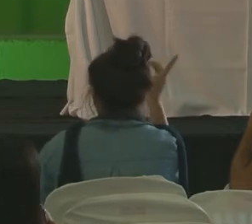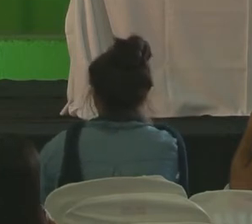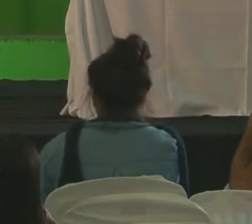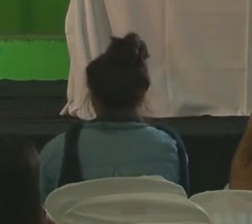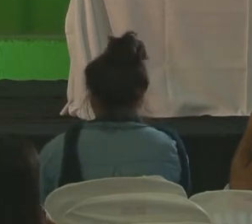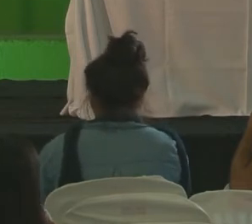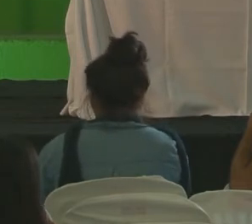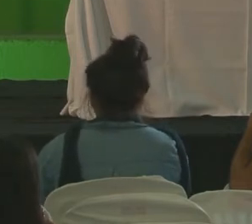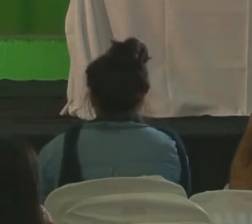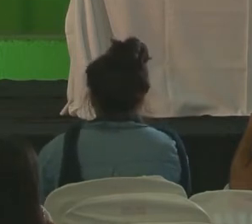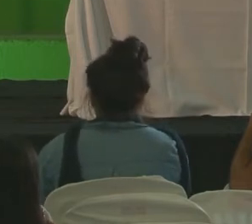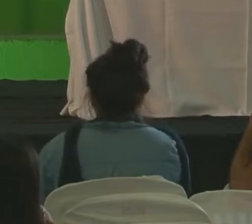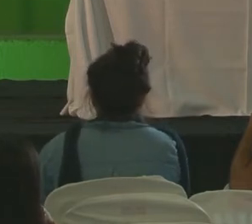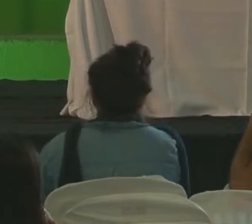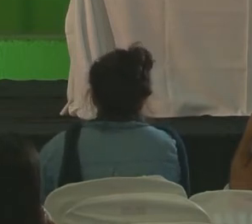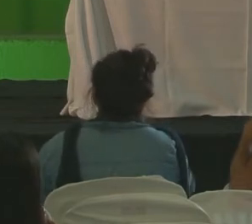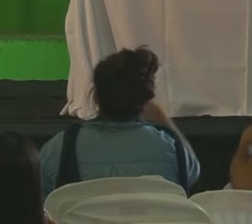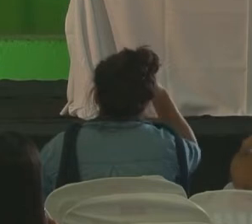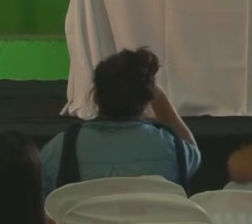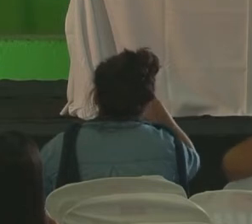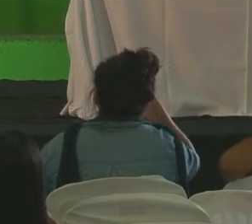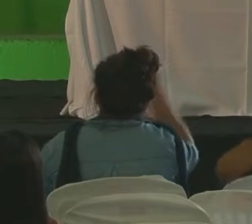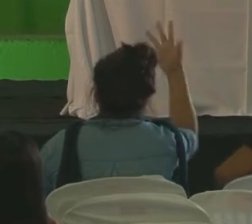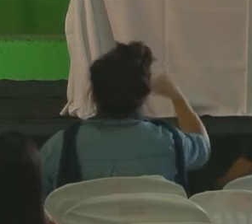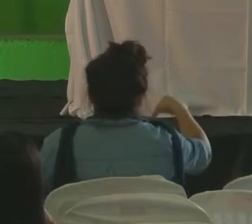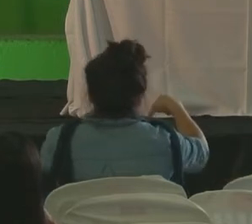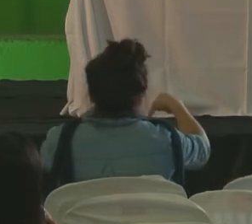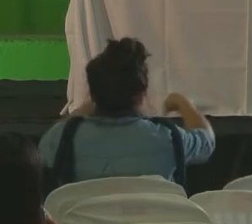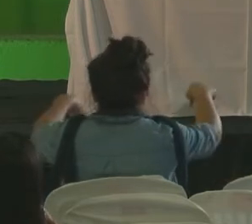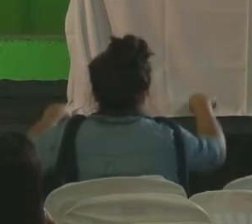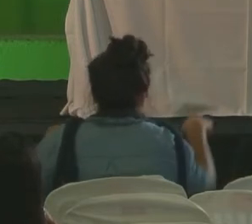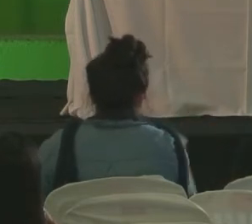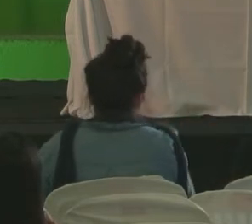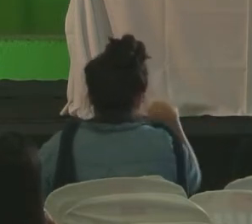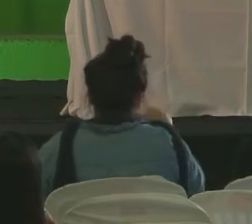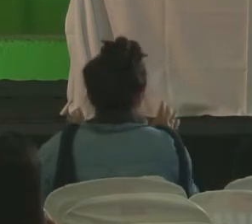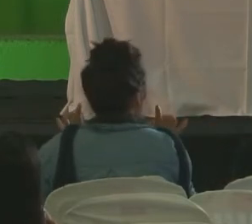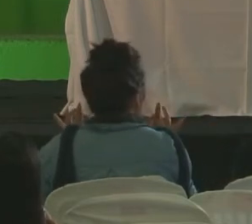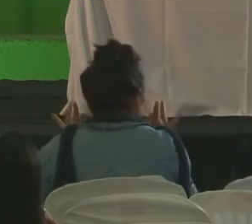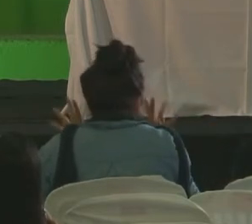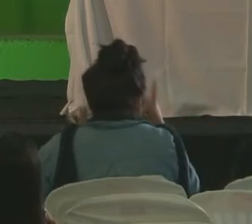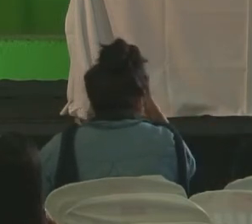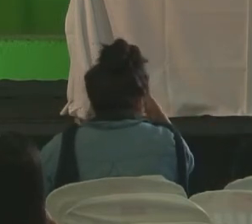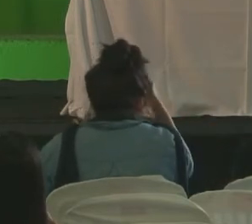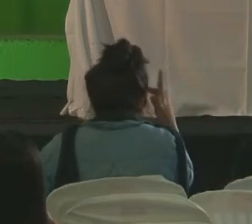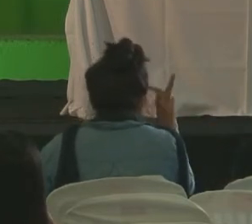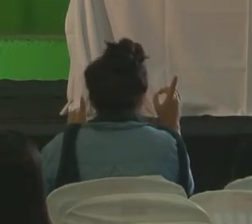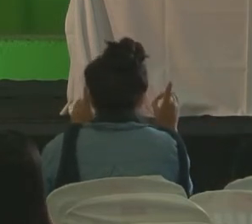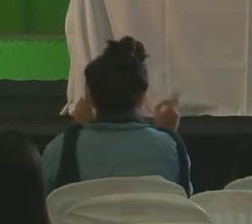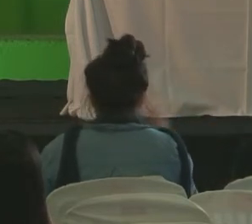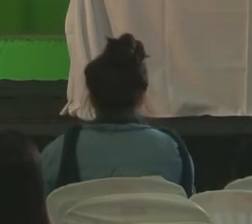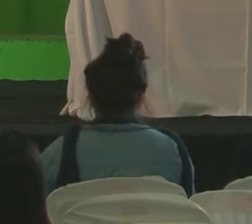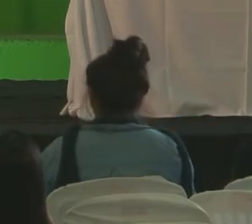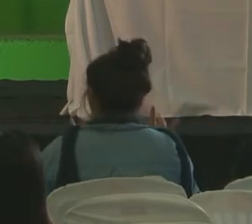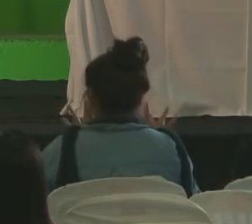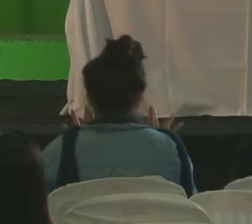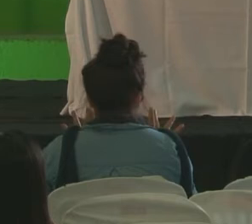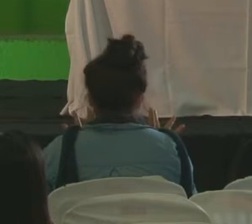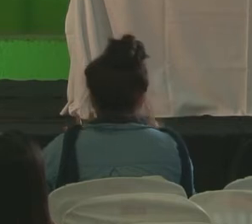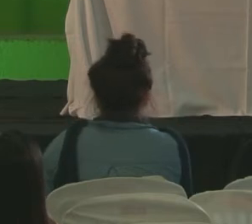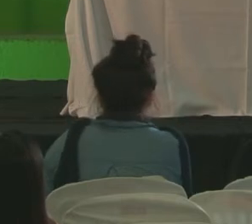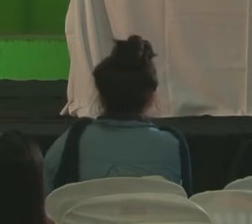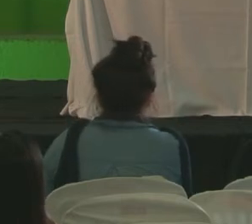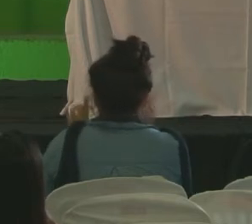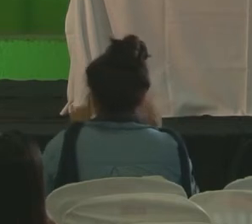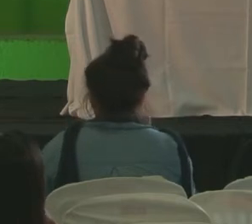de fazer uma turma única só para pessoas com deficiência. E aí não era